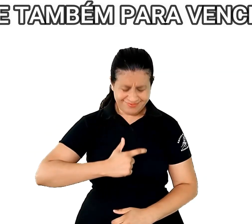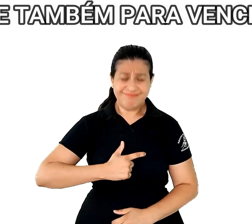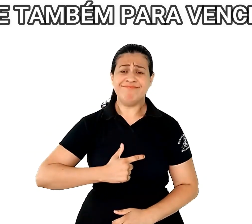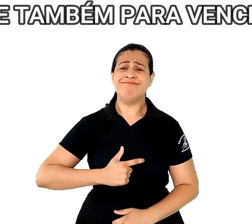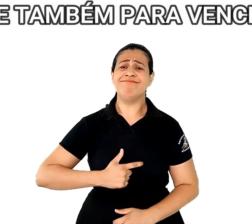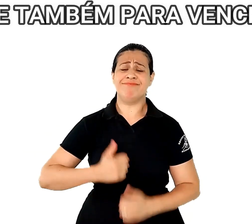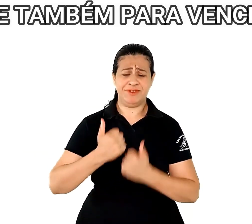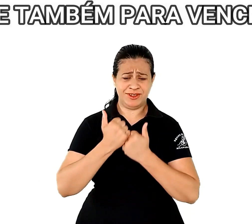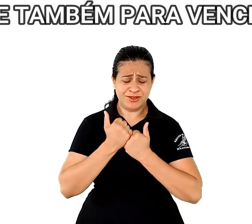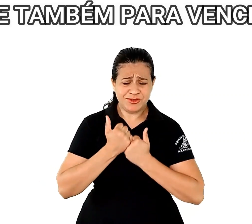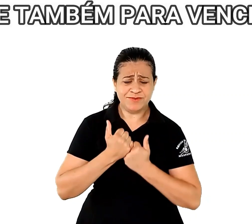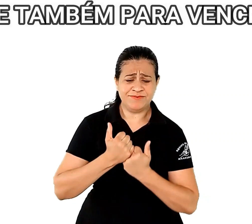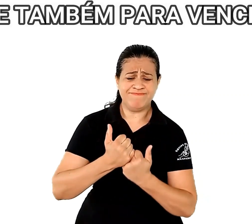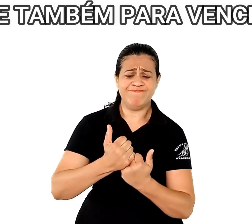mim e por ti